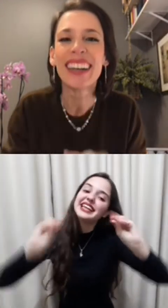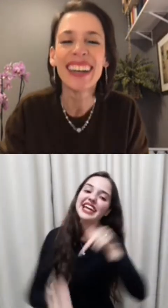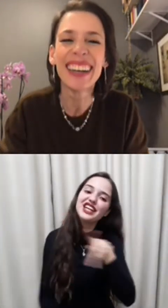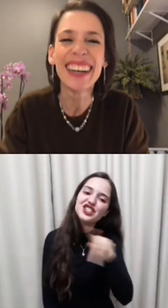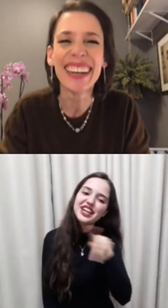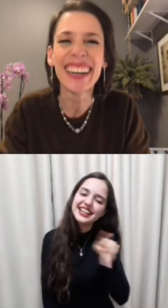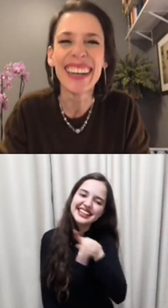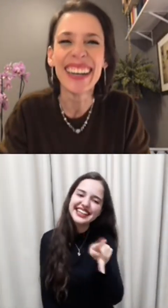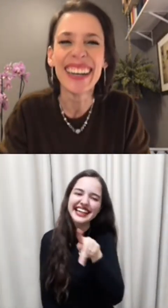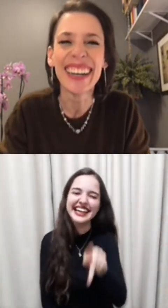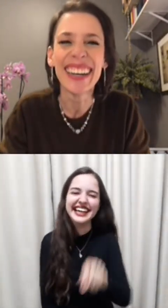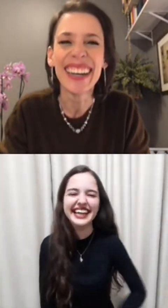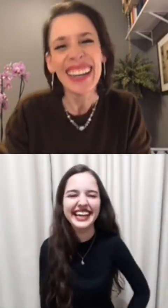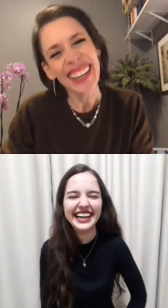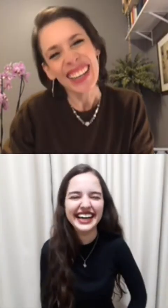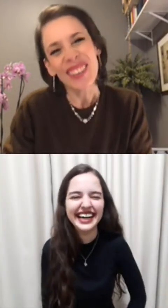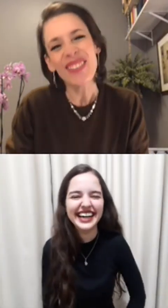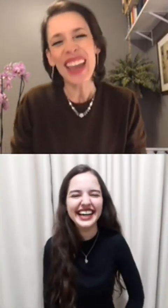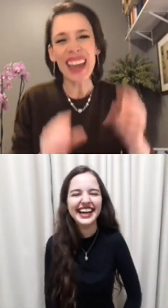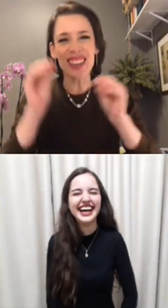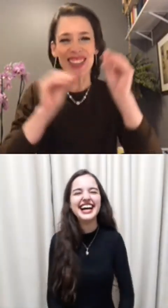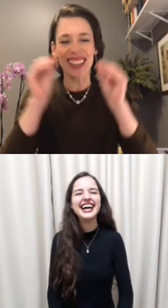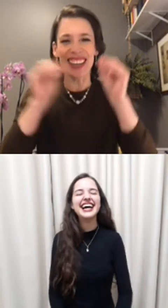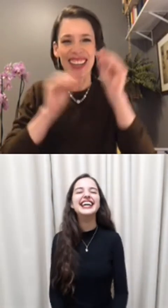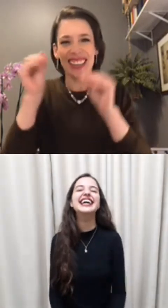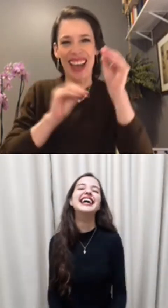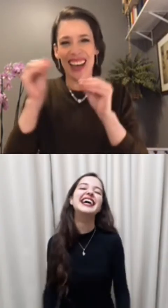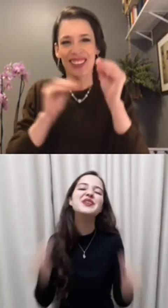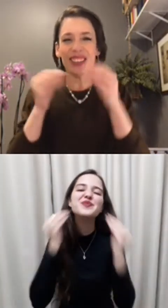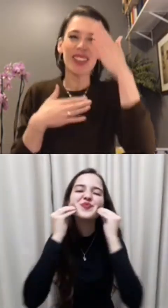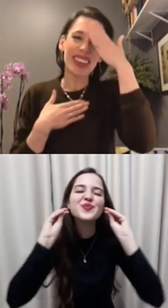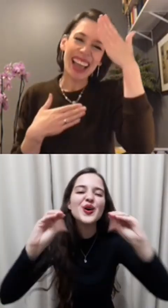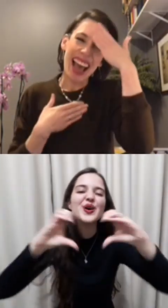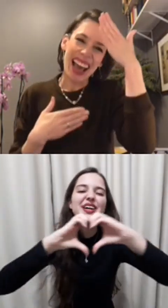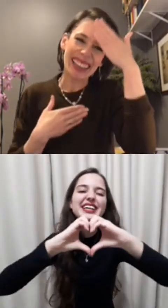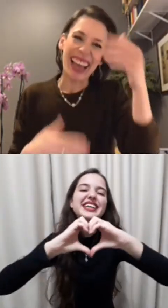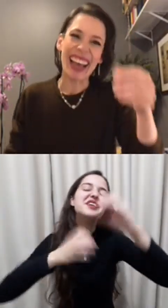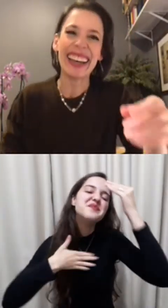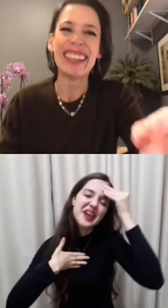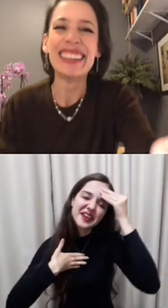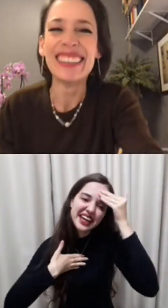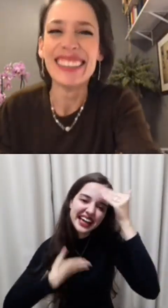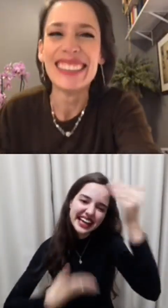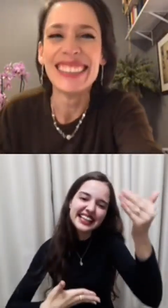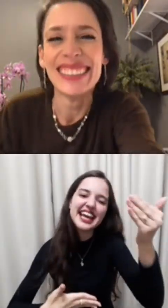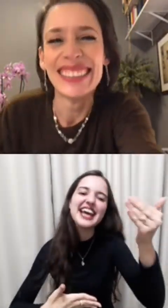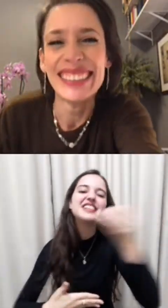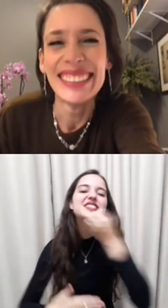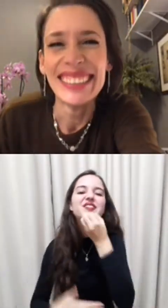minha teacher. Beijos, querida. Muito obrigada. Eu